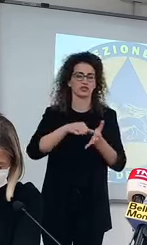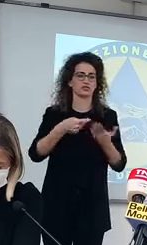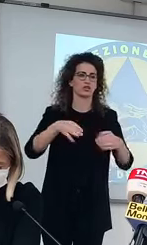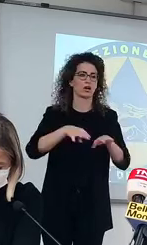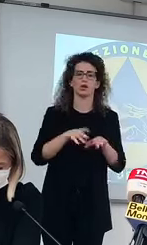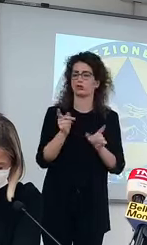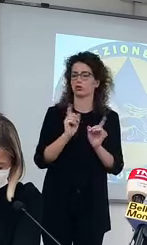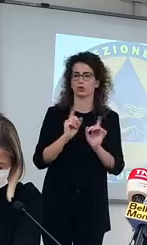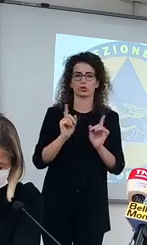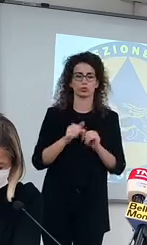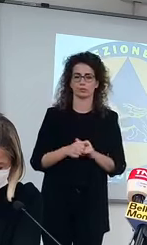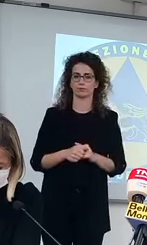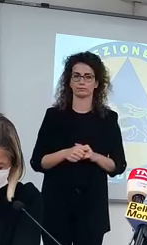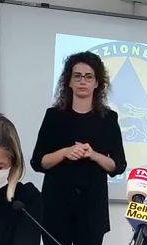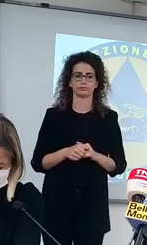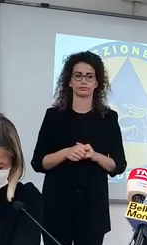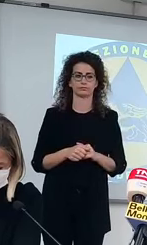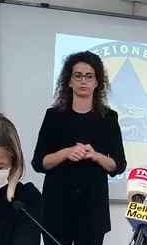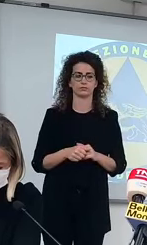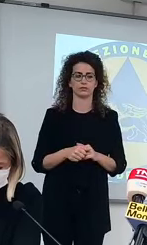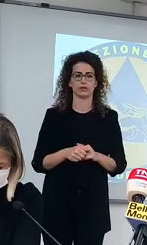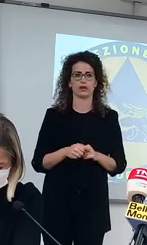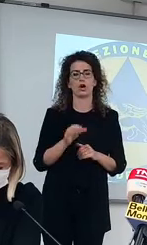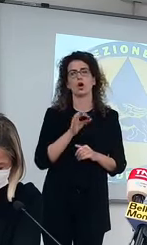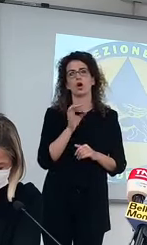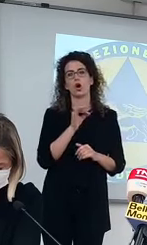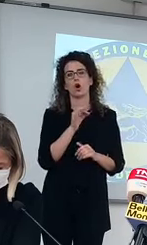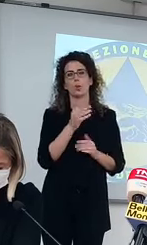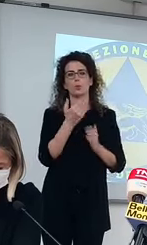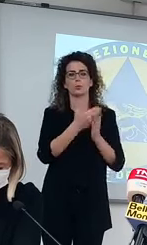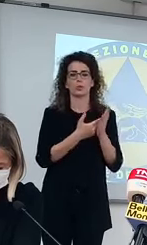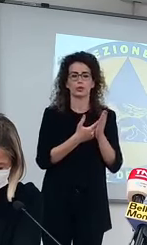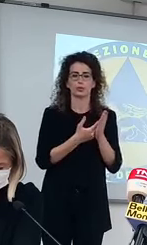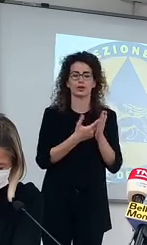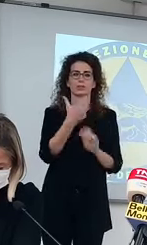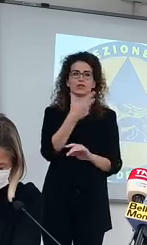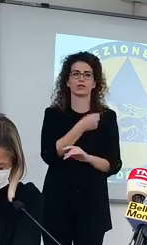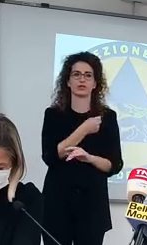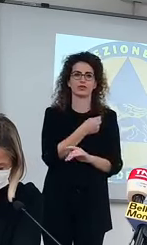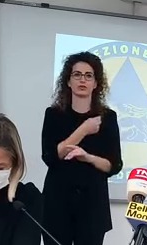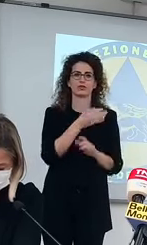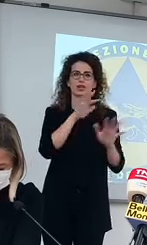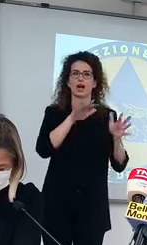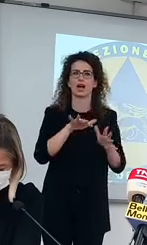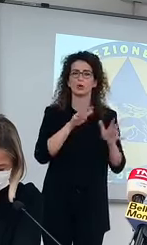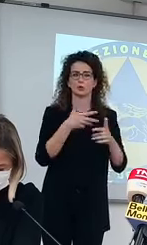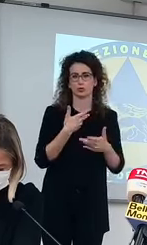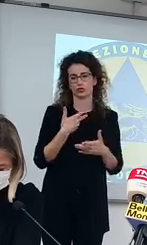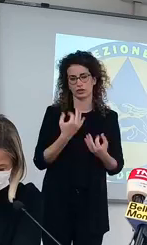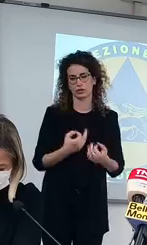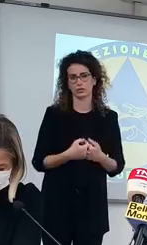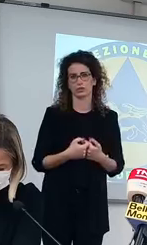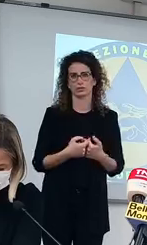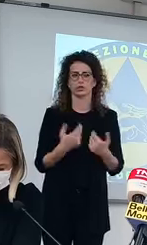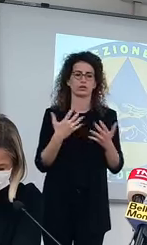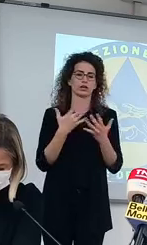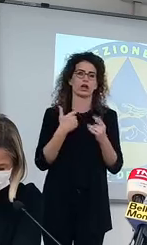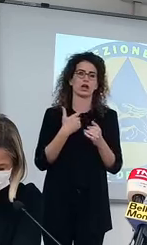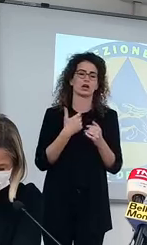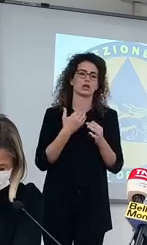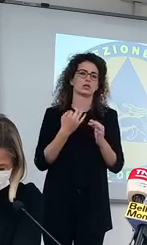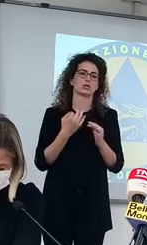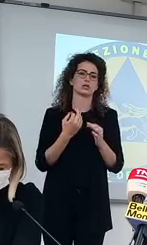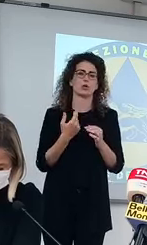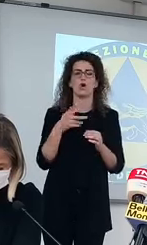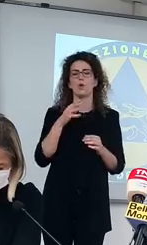vaccinale, cioè, o meglio, che non ci sia una campagna vaccinale autunnale, che ovviamente sarà implementata, come dice